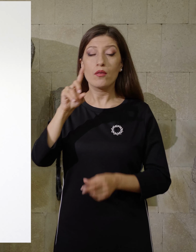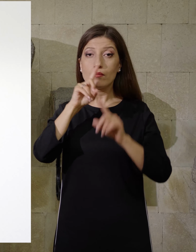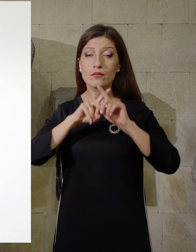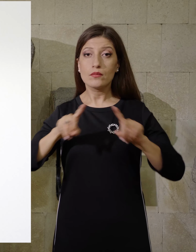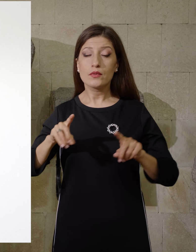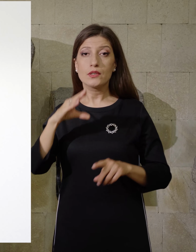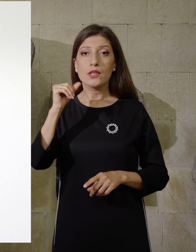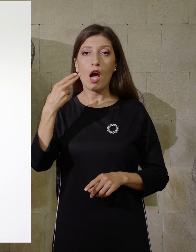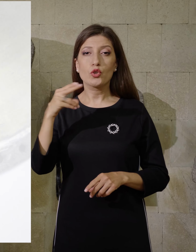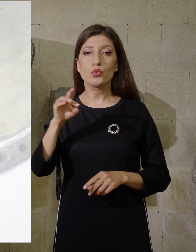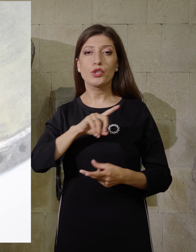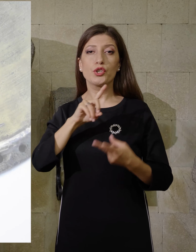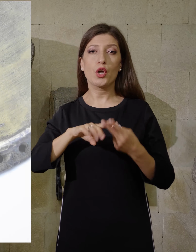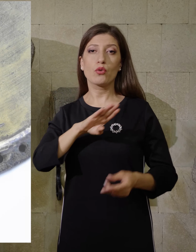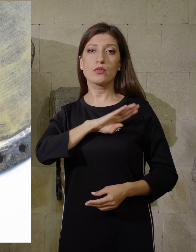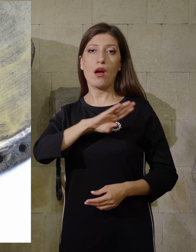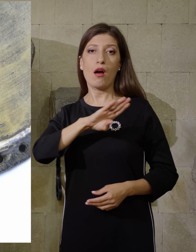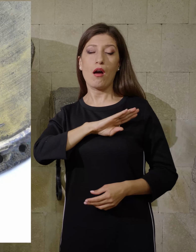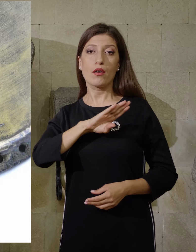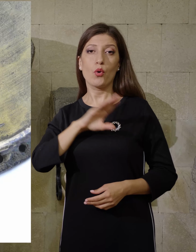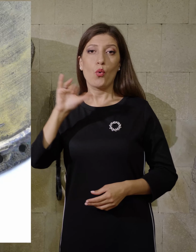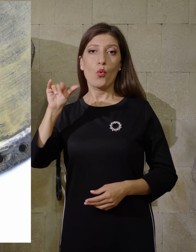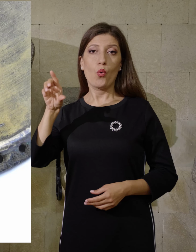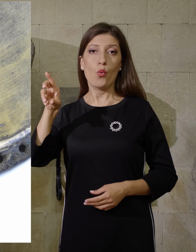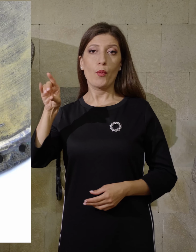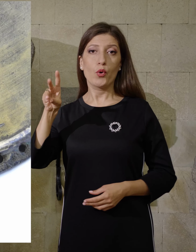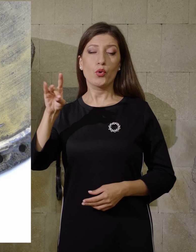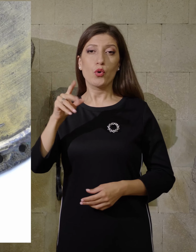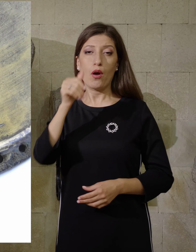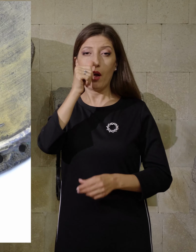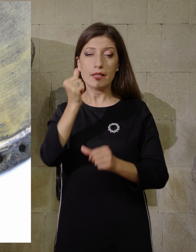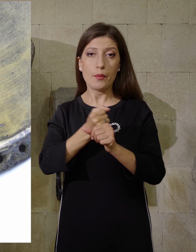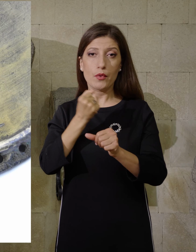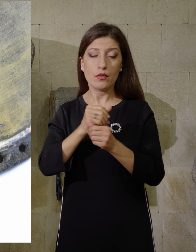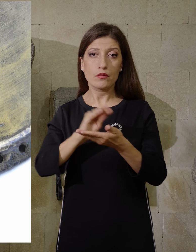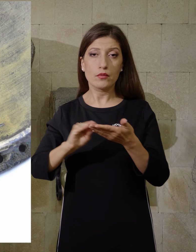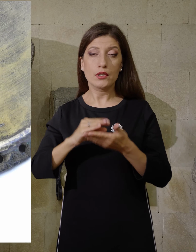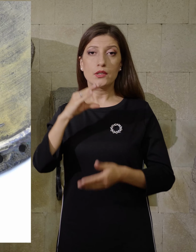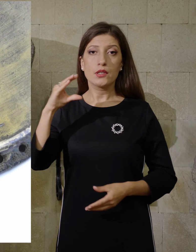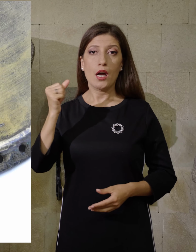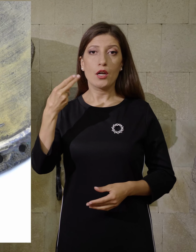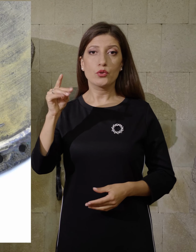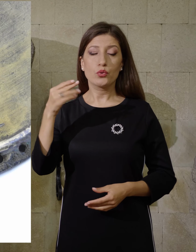երկրորդ արքայի արձանագիր ումբոնը, որի վրա սեպերով փորագրված է Սարդուրի արգիշտիի